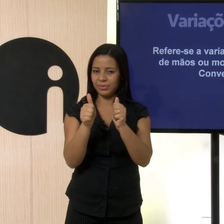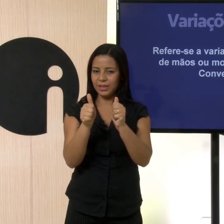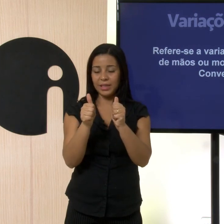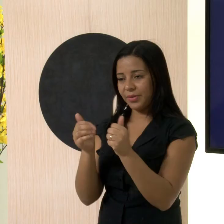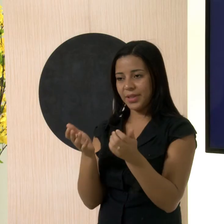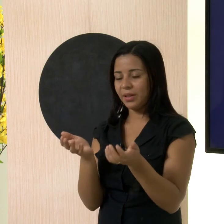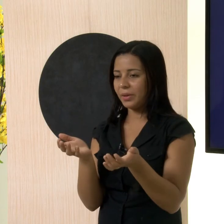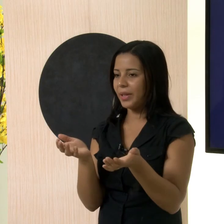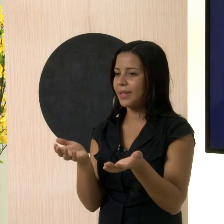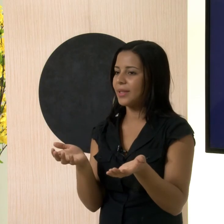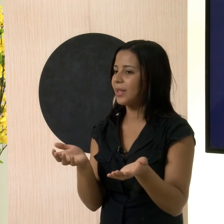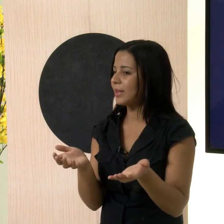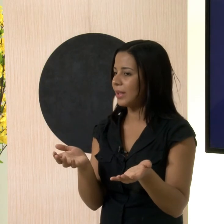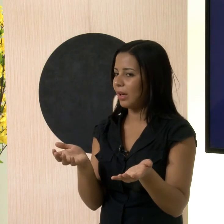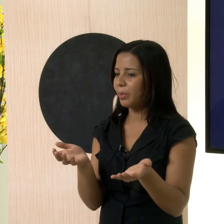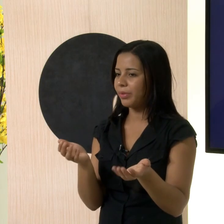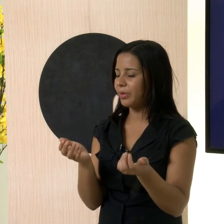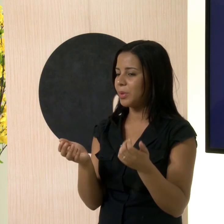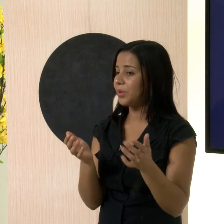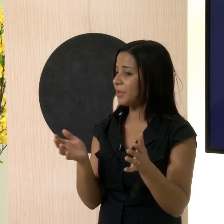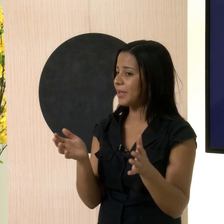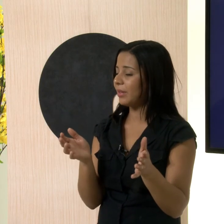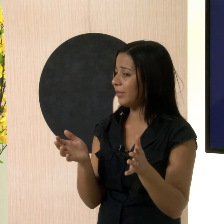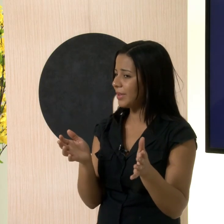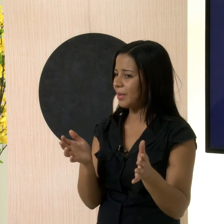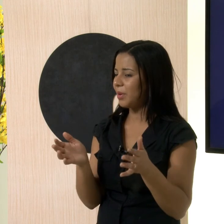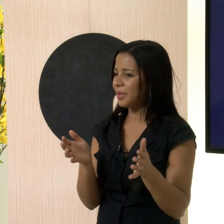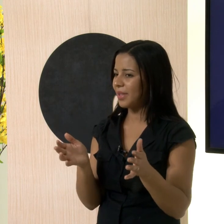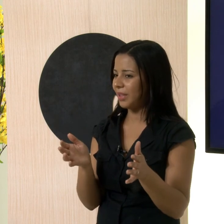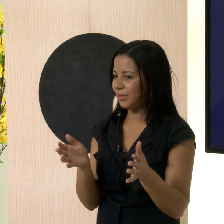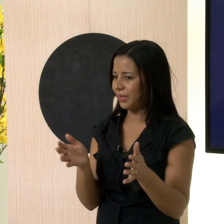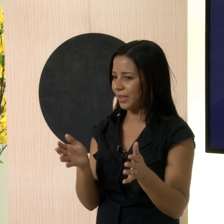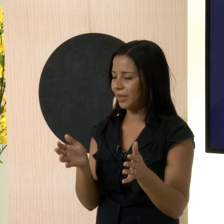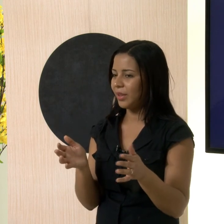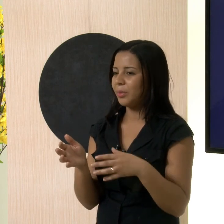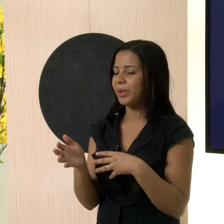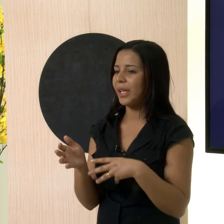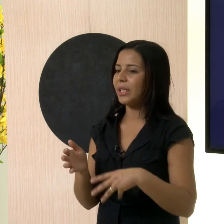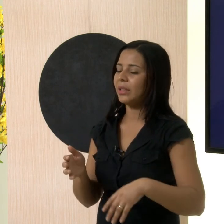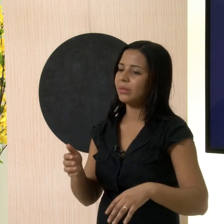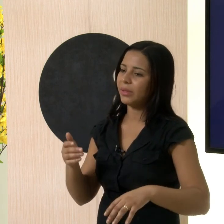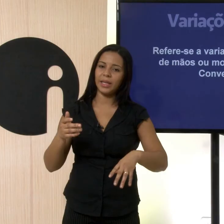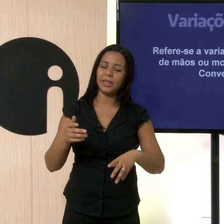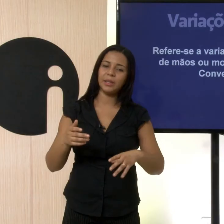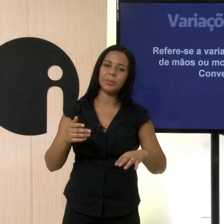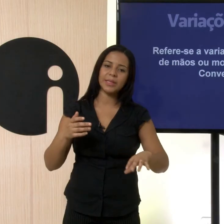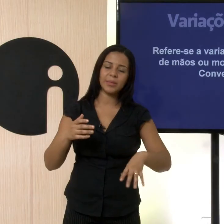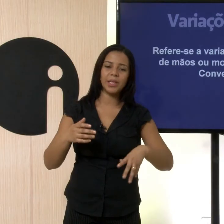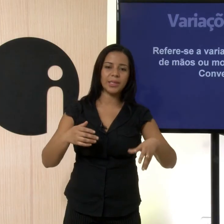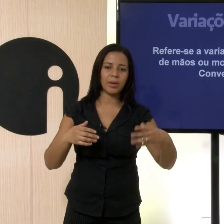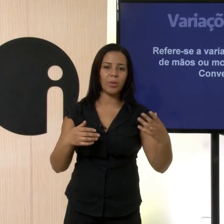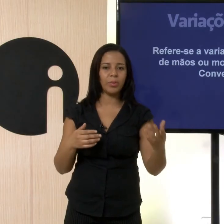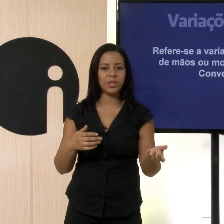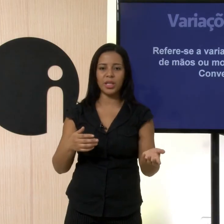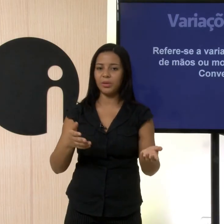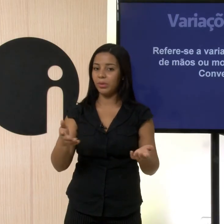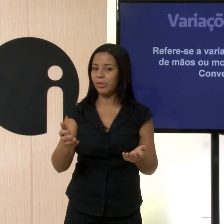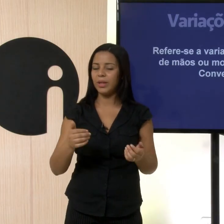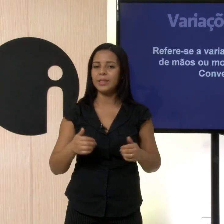Se você não conhece esse sinal, provavelmente você não vai saber o que significa, porque ele não tem nenhuma semelhança com o objeto ou com a